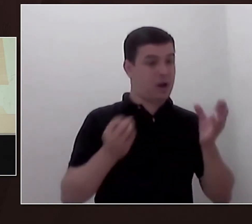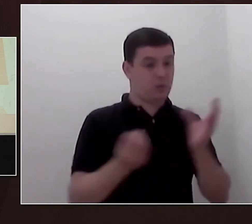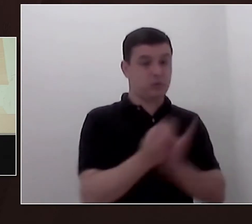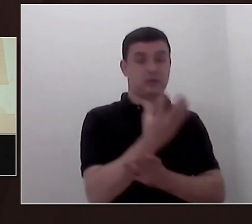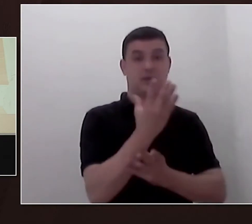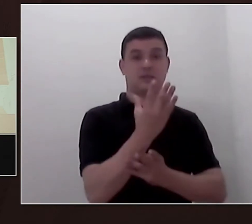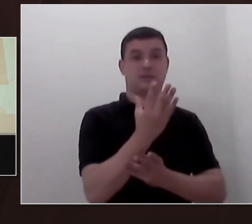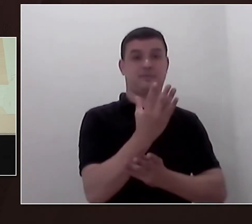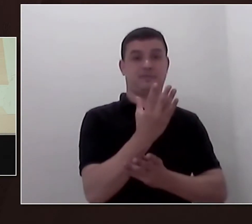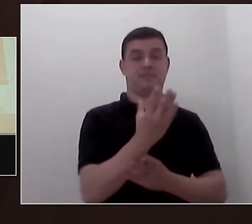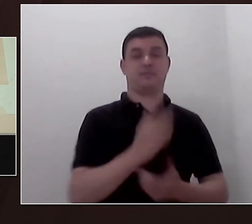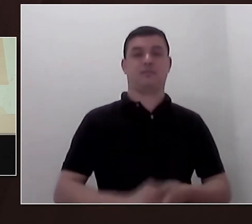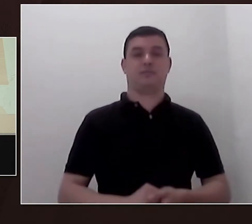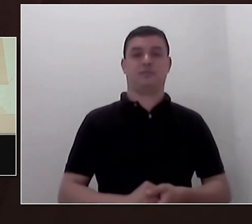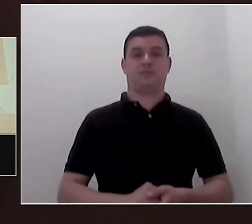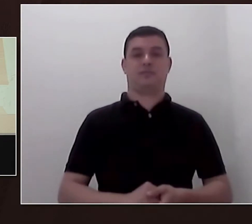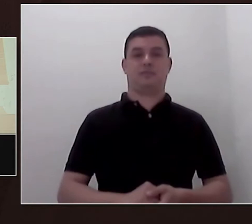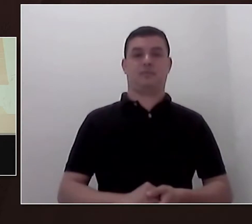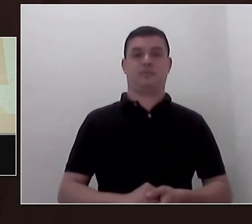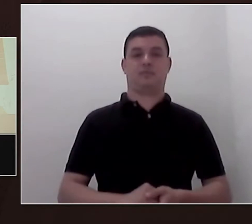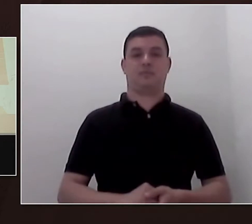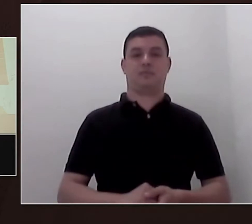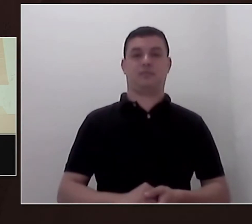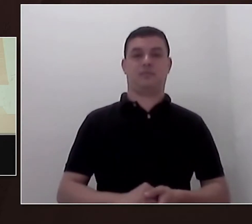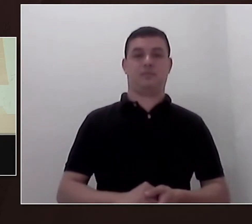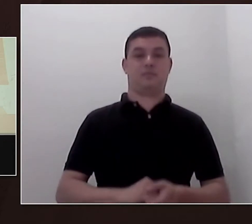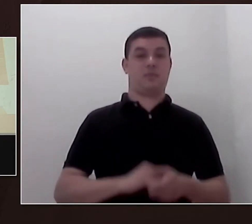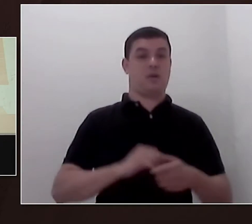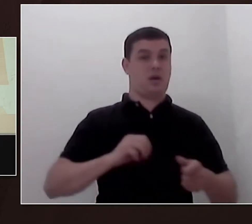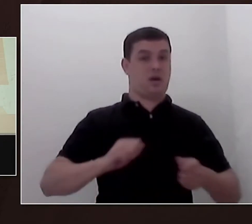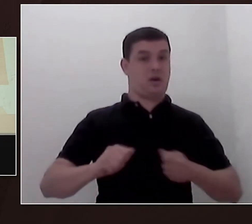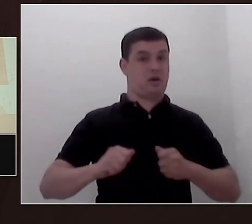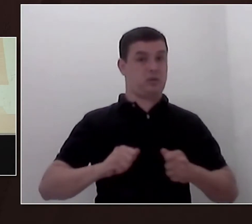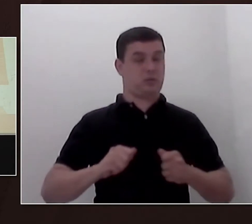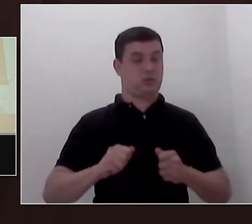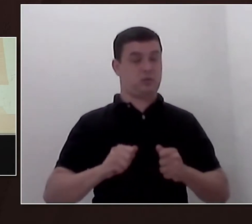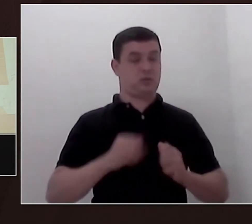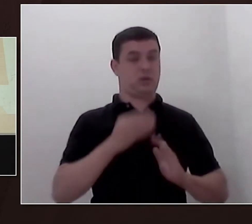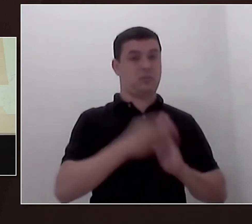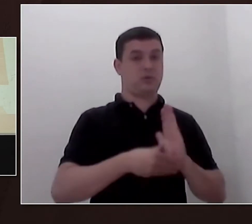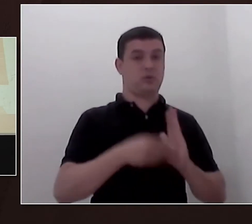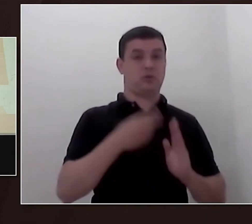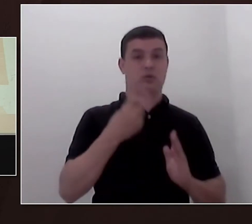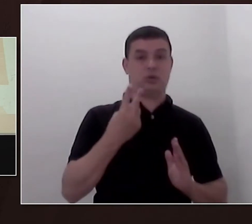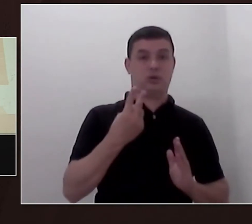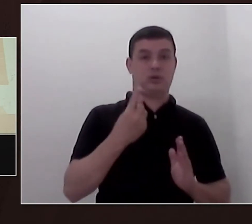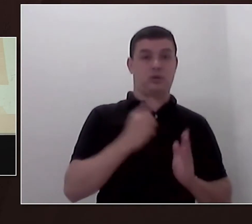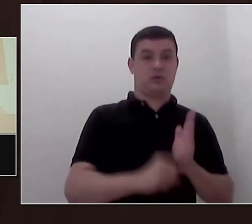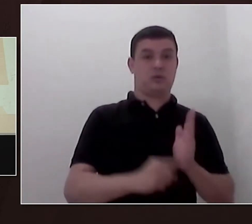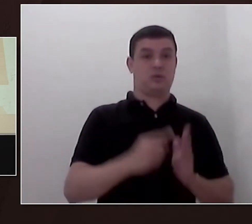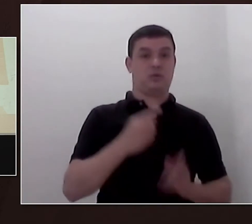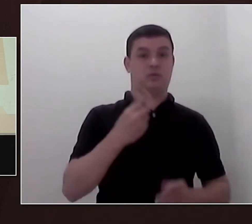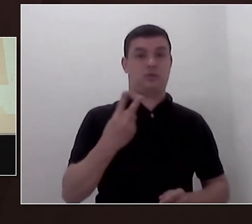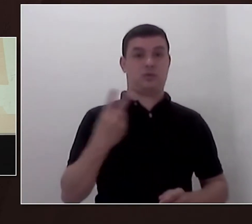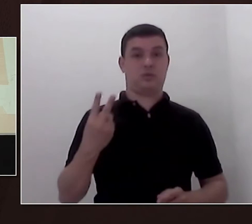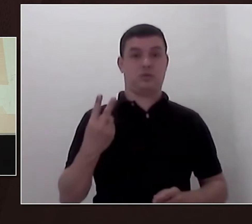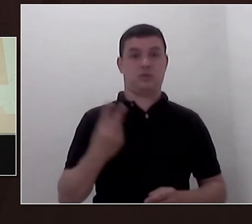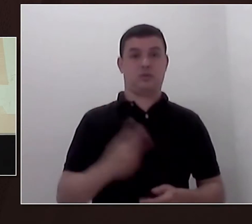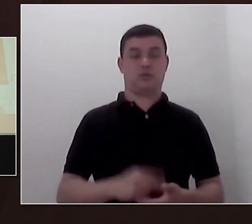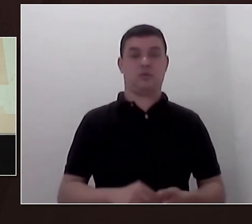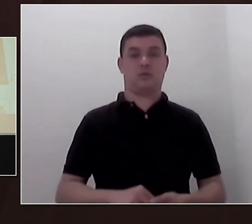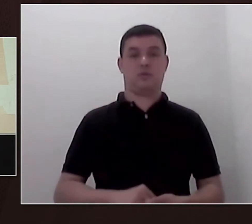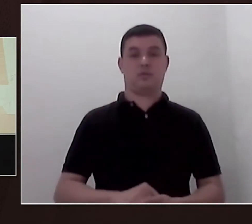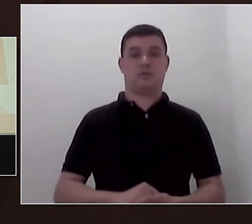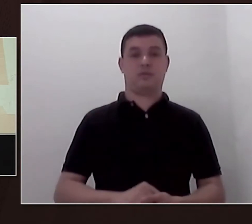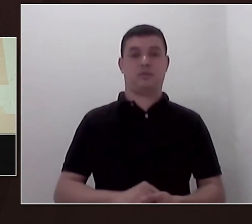é feita, tá? Atos 2:22, vocês também já conhecem bem esse versículo, já li várias vezes, mas